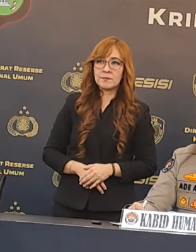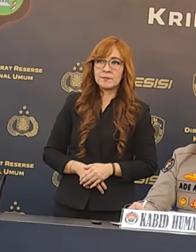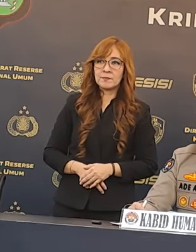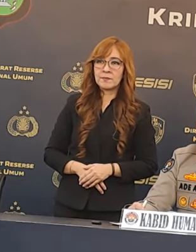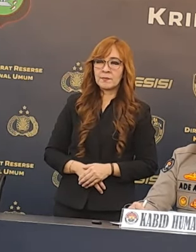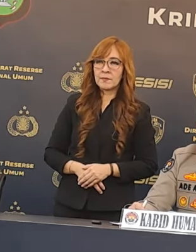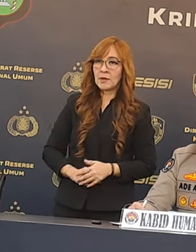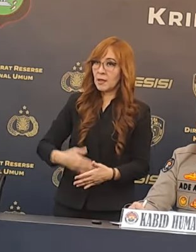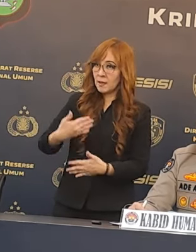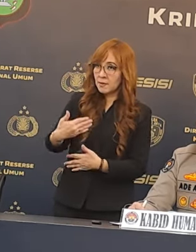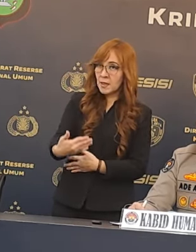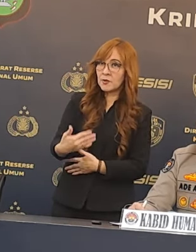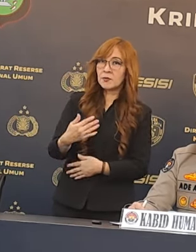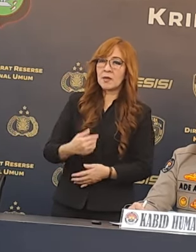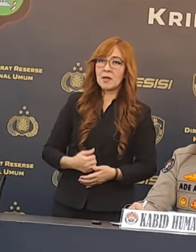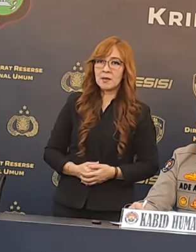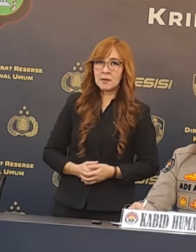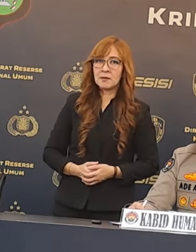Untuk selanjutnya,